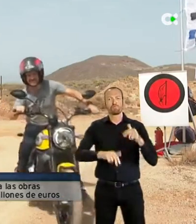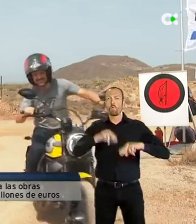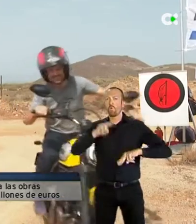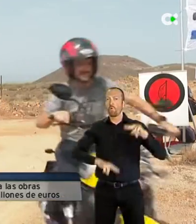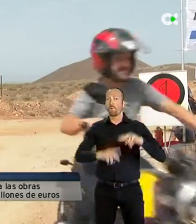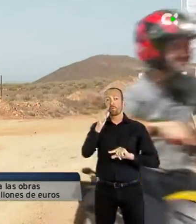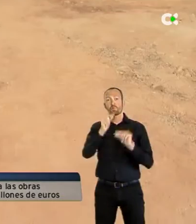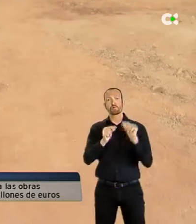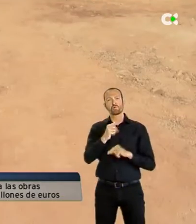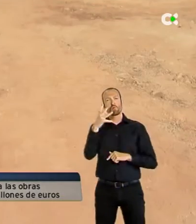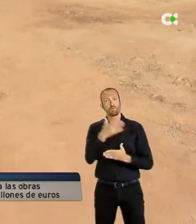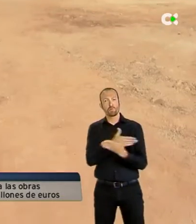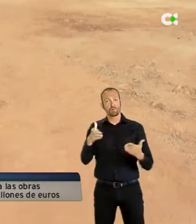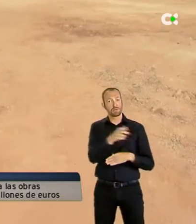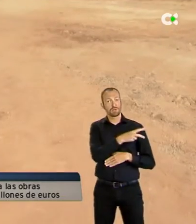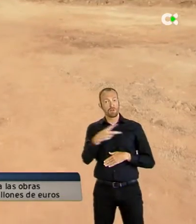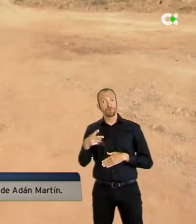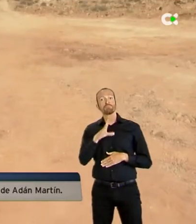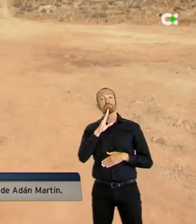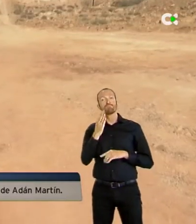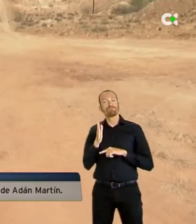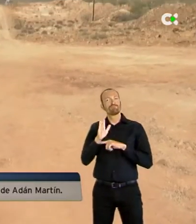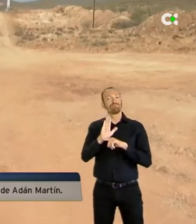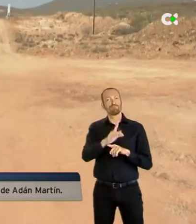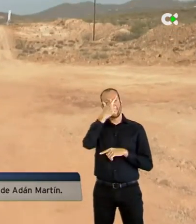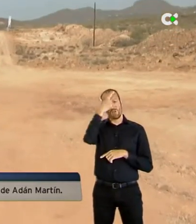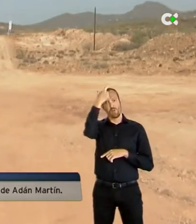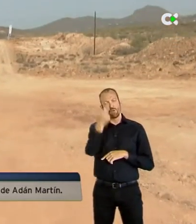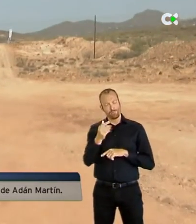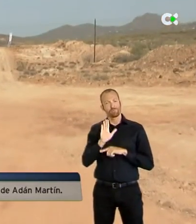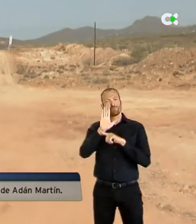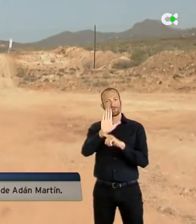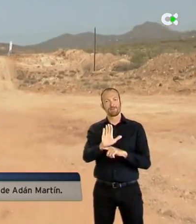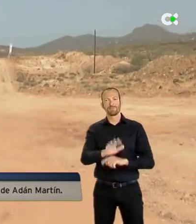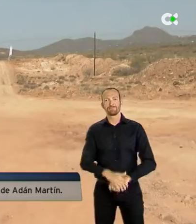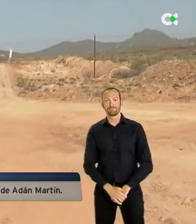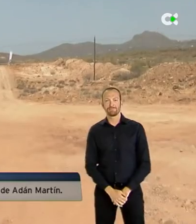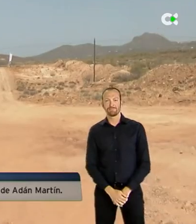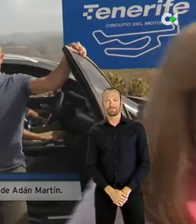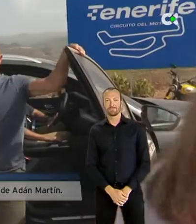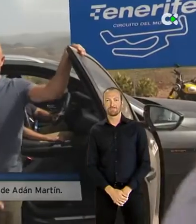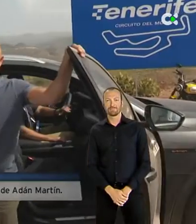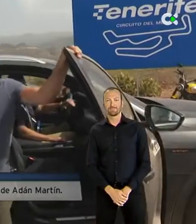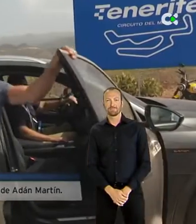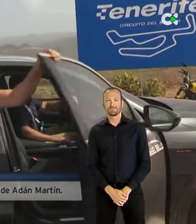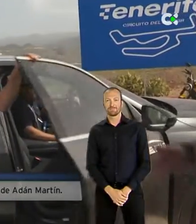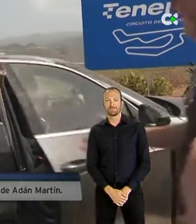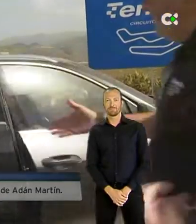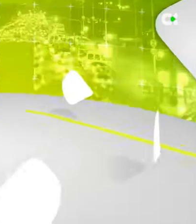un presupuesto de 5 millones de euros tras presentarlo en el Auditorio Adán Martín.